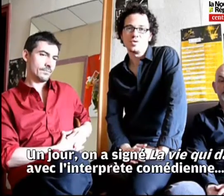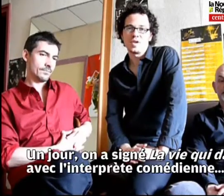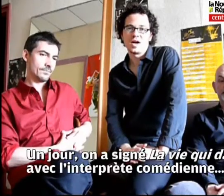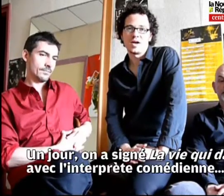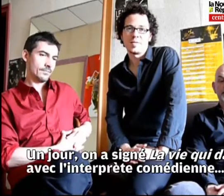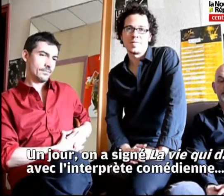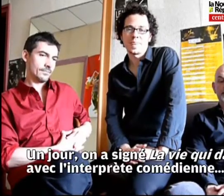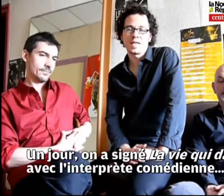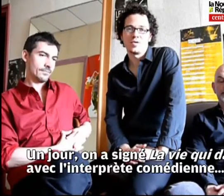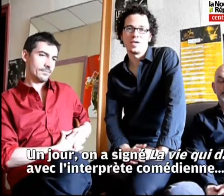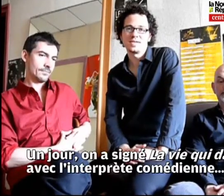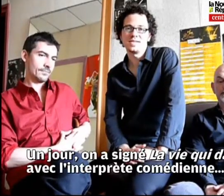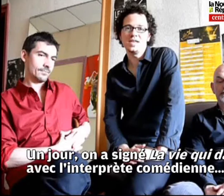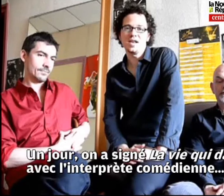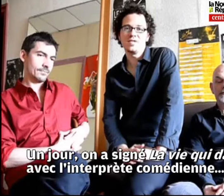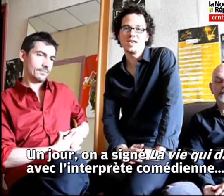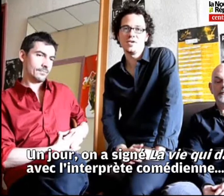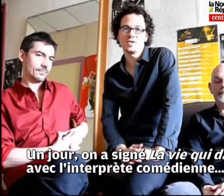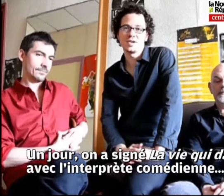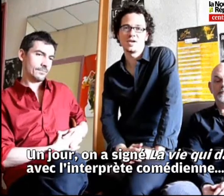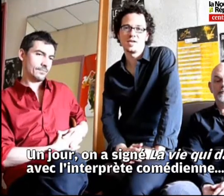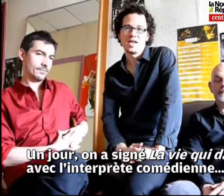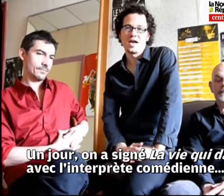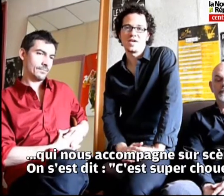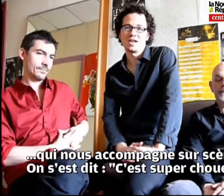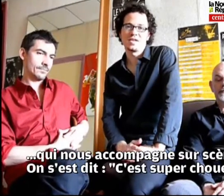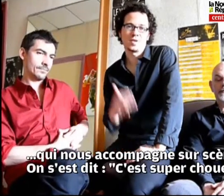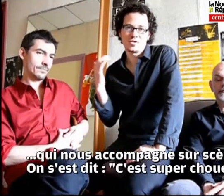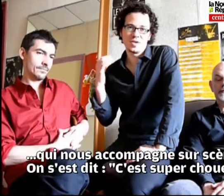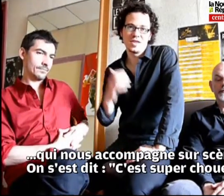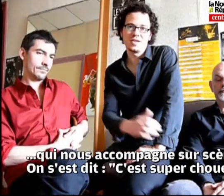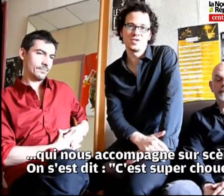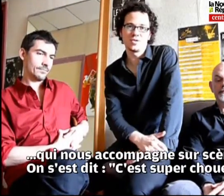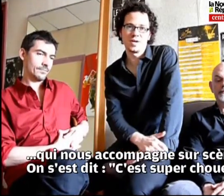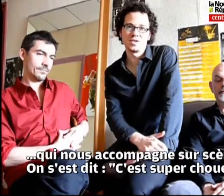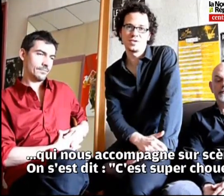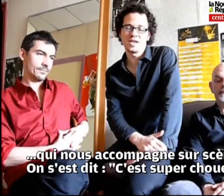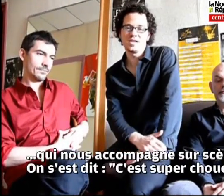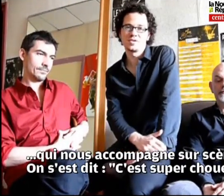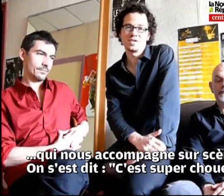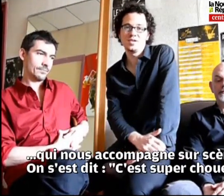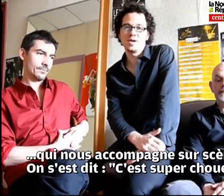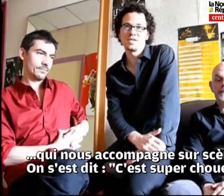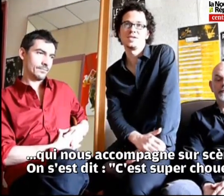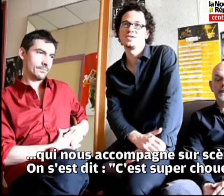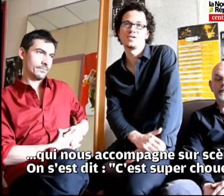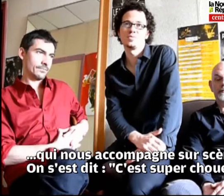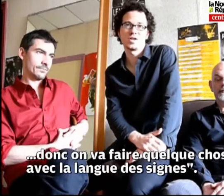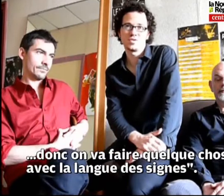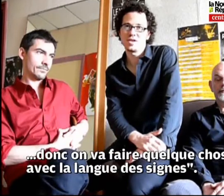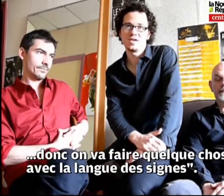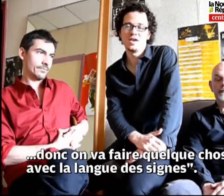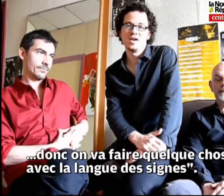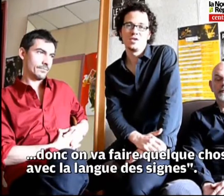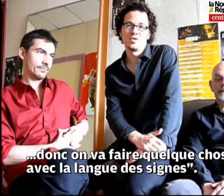Un jour, on a signé La Vie qui danse avec l'interprète comédienne qui nous accompagne sur scène, et on s'est dit c'est